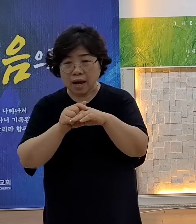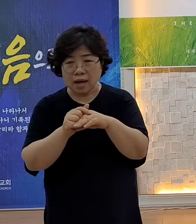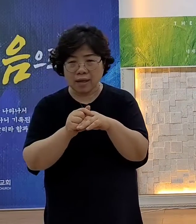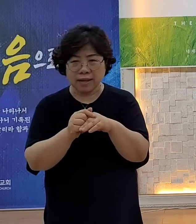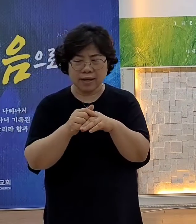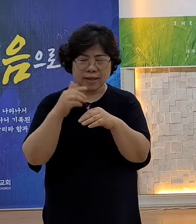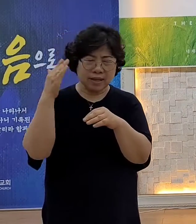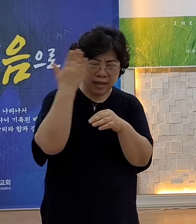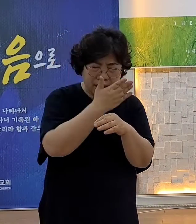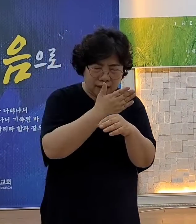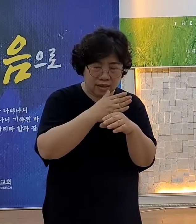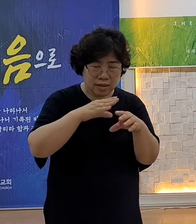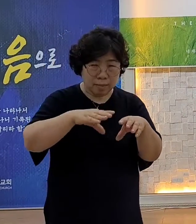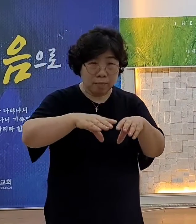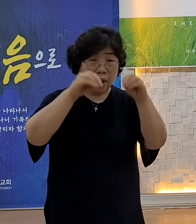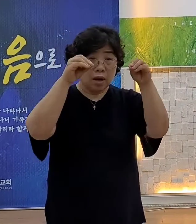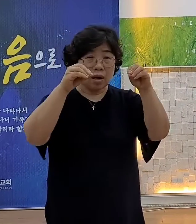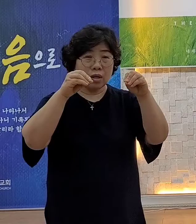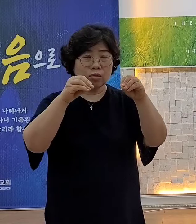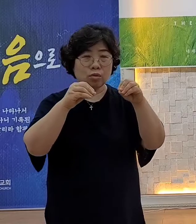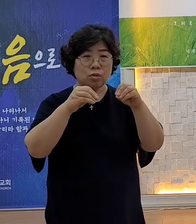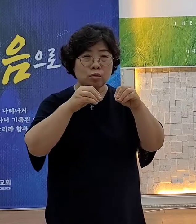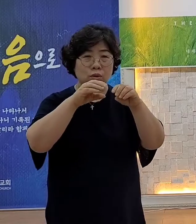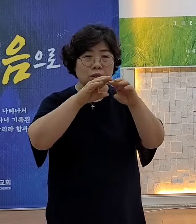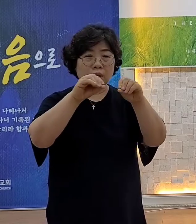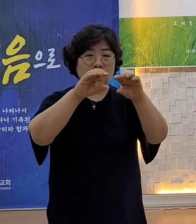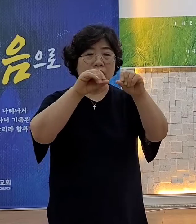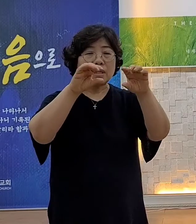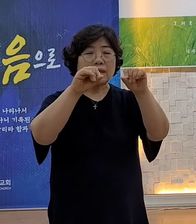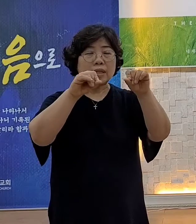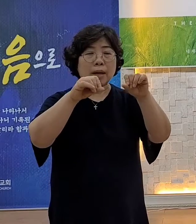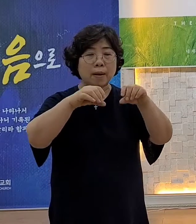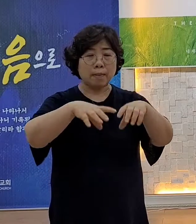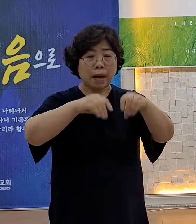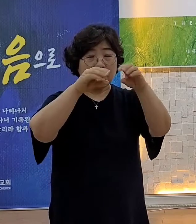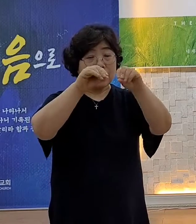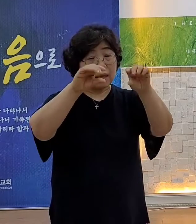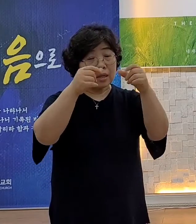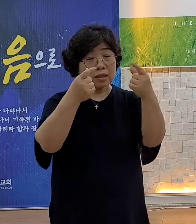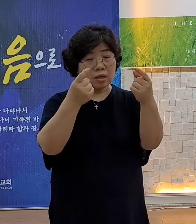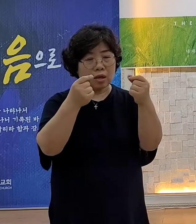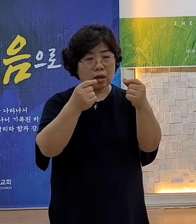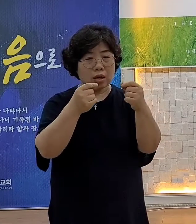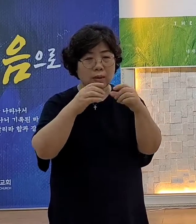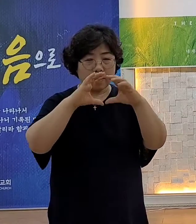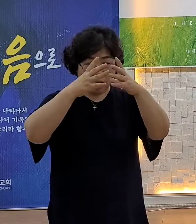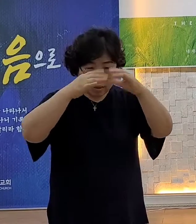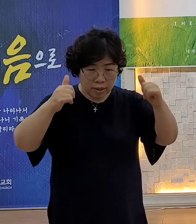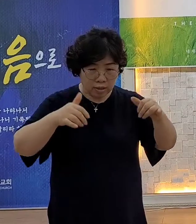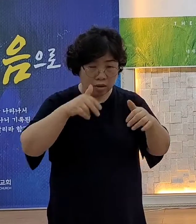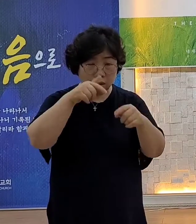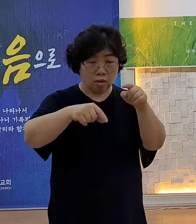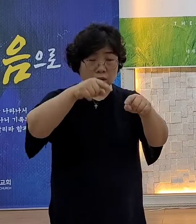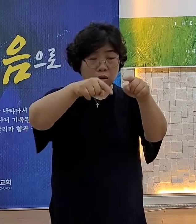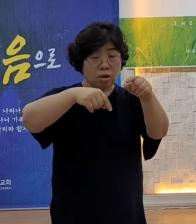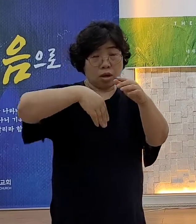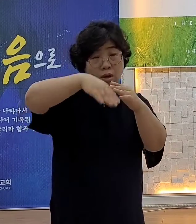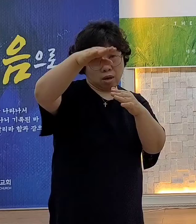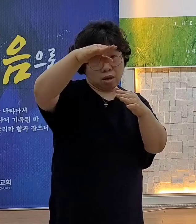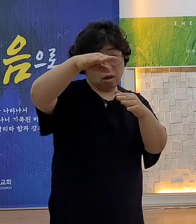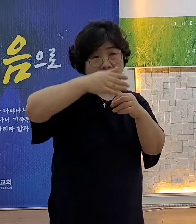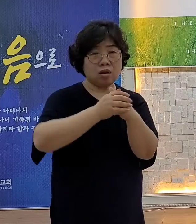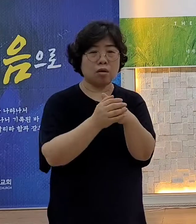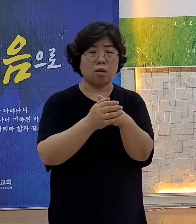탁 길을 마르게 해주시고 마른 땅처럼 그 땅을 건너가게 된 놀라운 이 요단강을